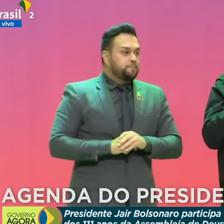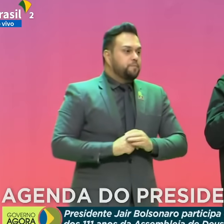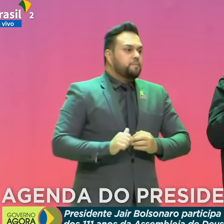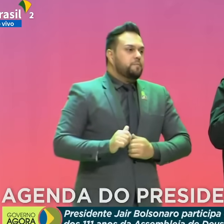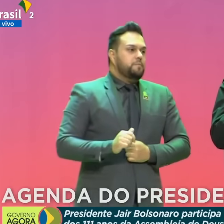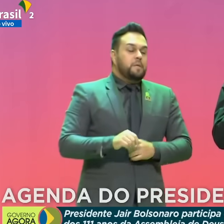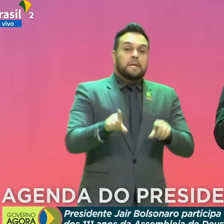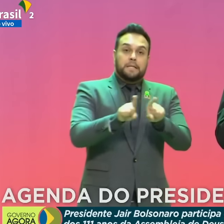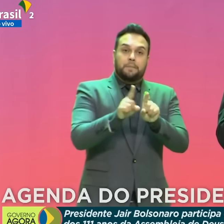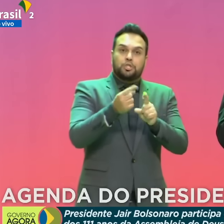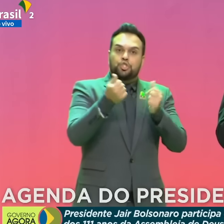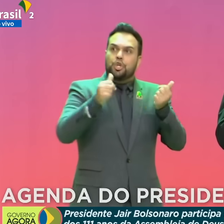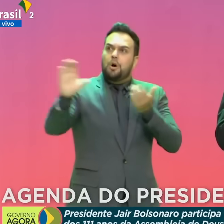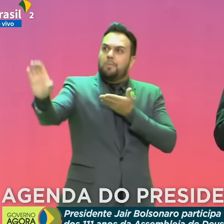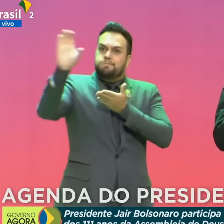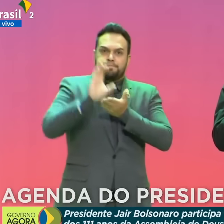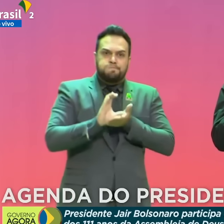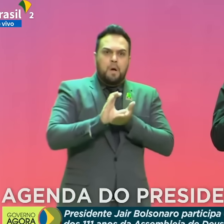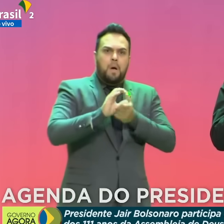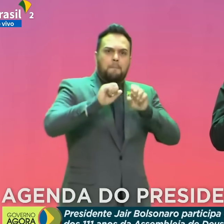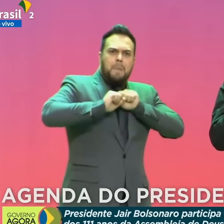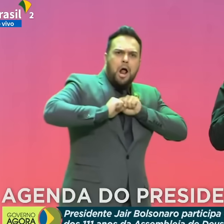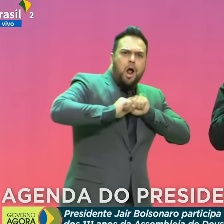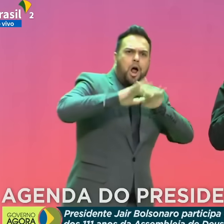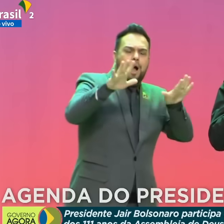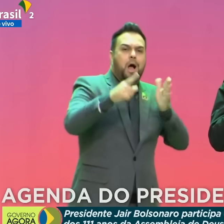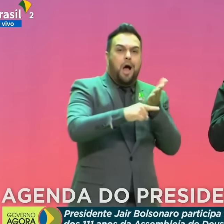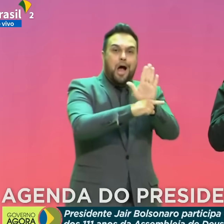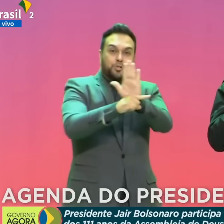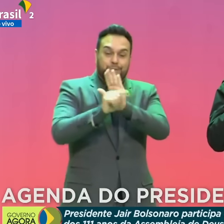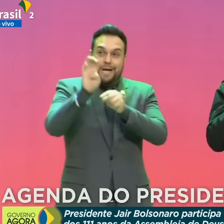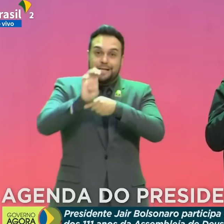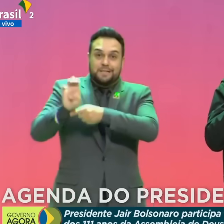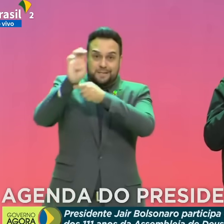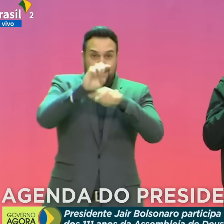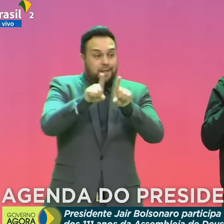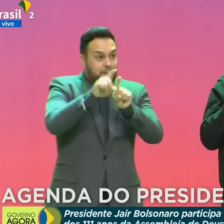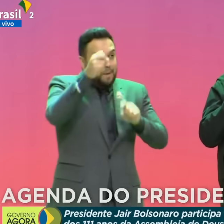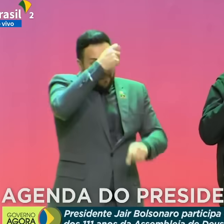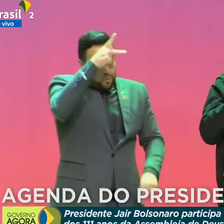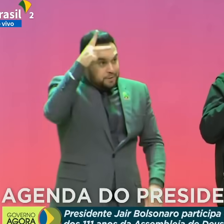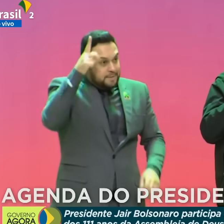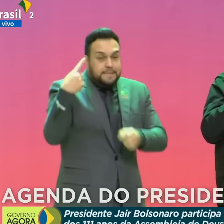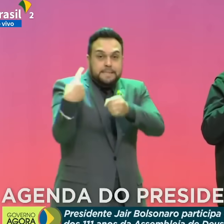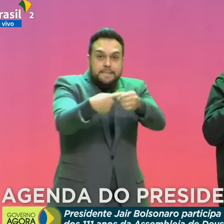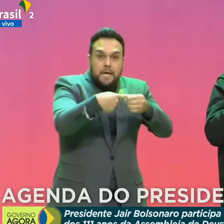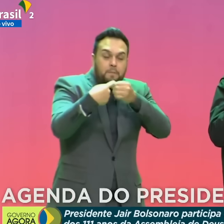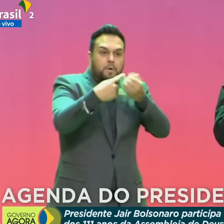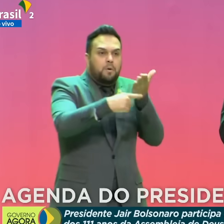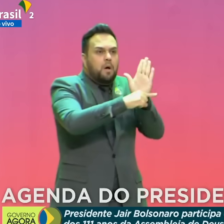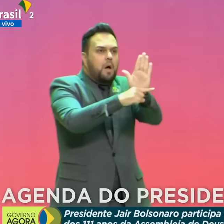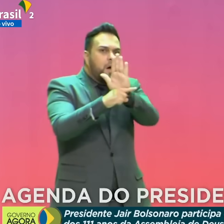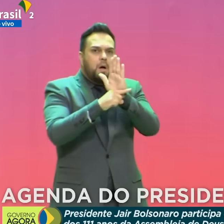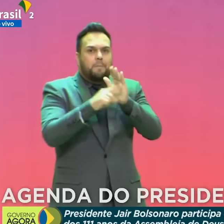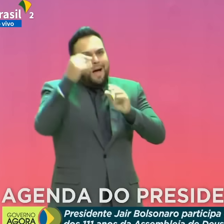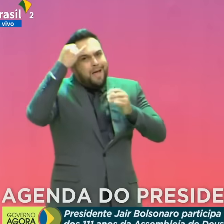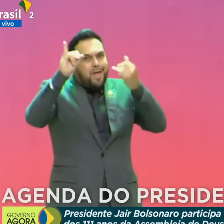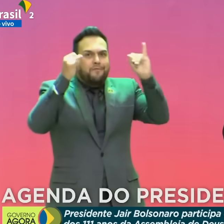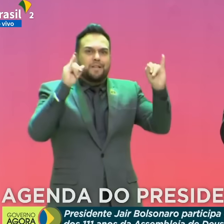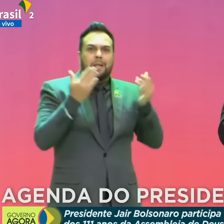Enviamos recursos para estados e municípios para poder vencer a possível perda de arrecadação.